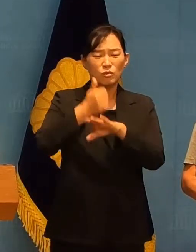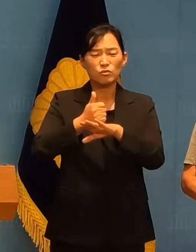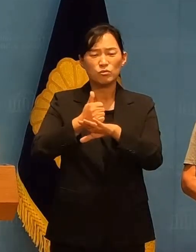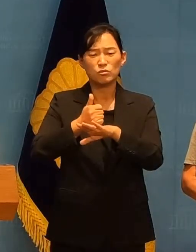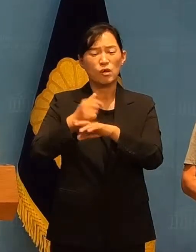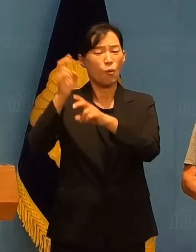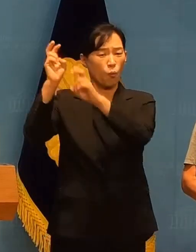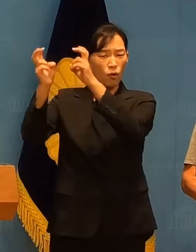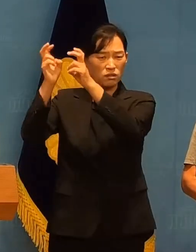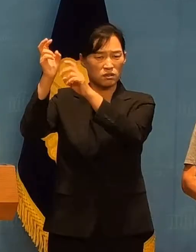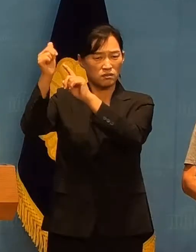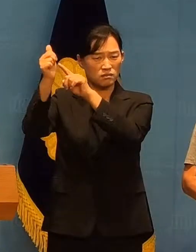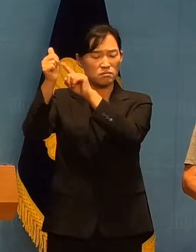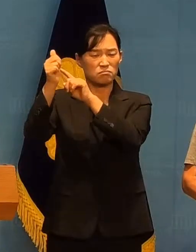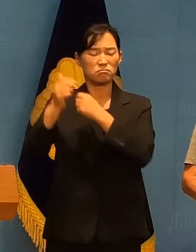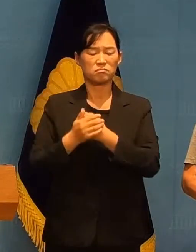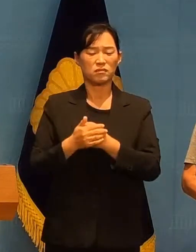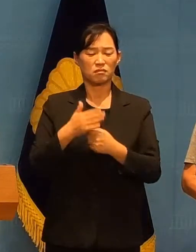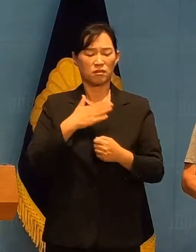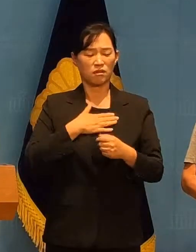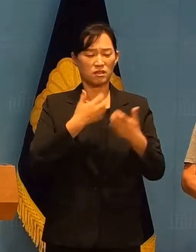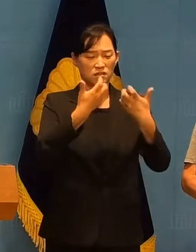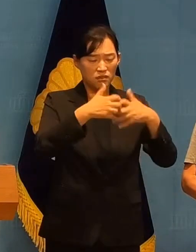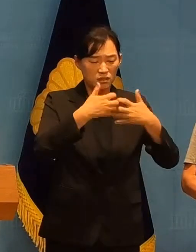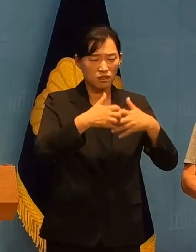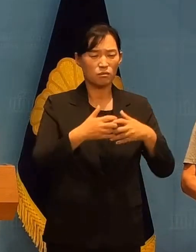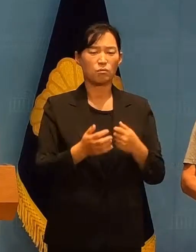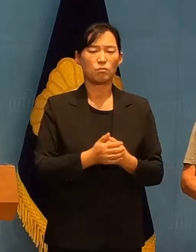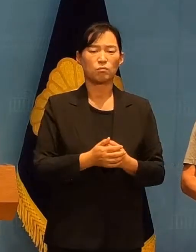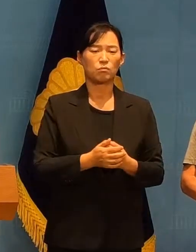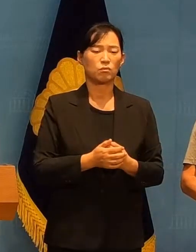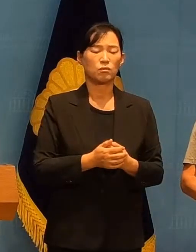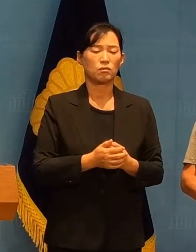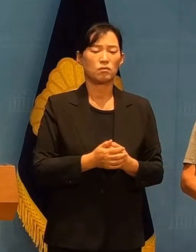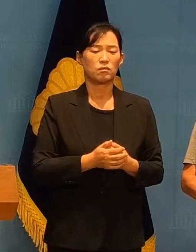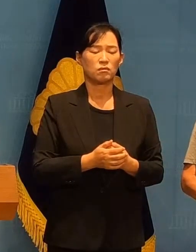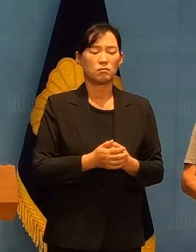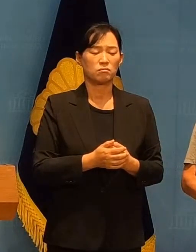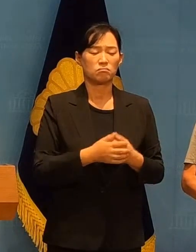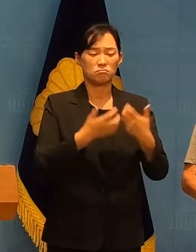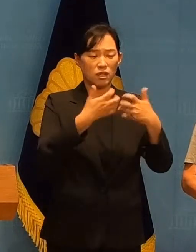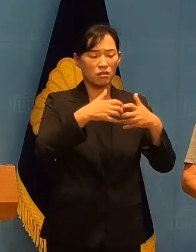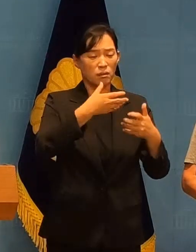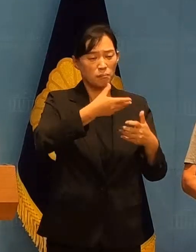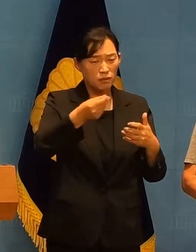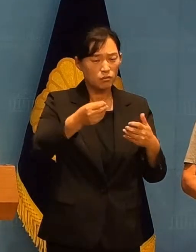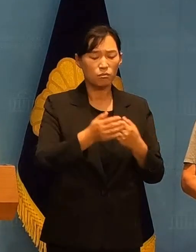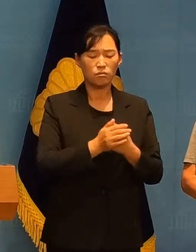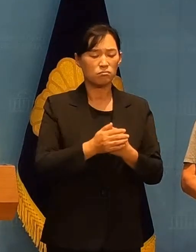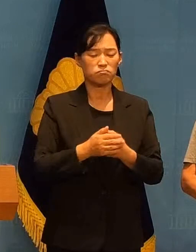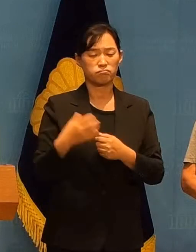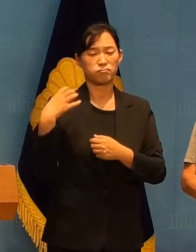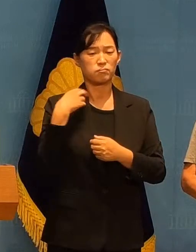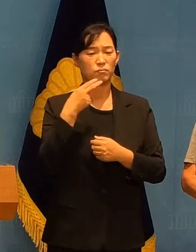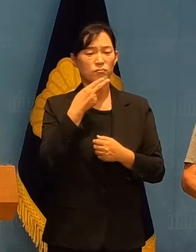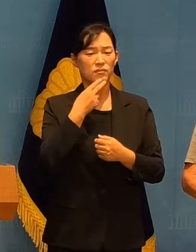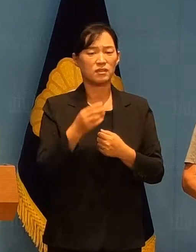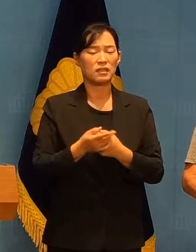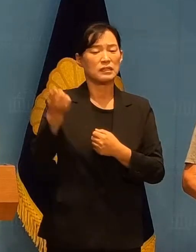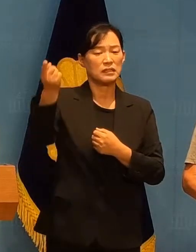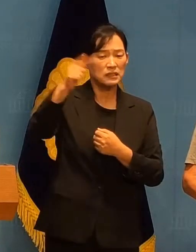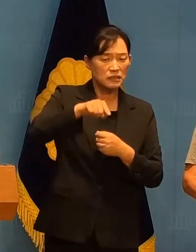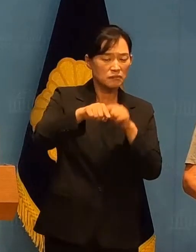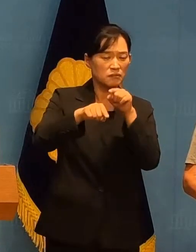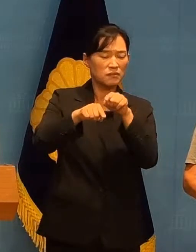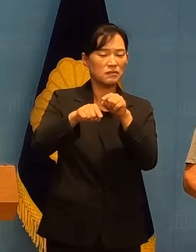원청사에서는 자기들은 장비와 임대료에 관해서는 책임이 없다. 장비 사용은 1차 하도급사가